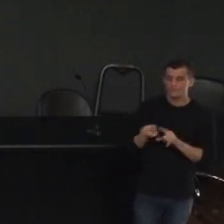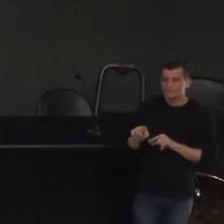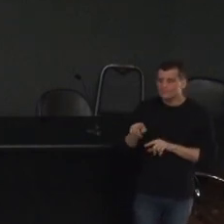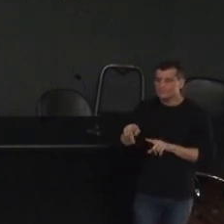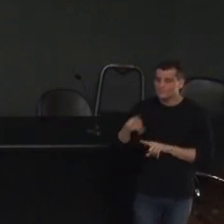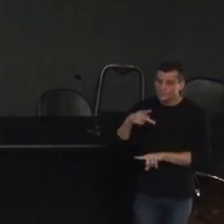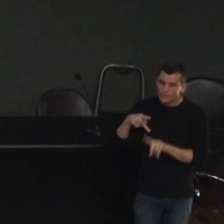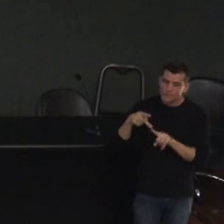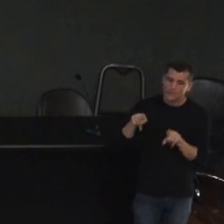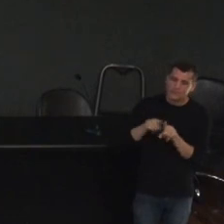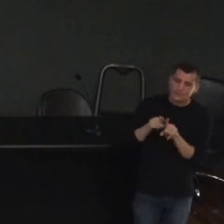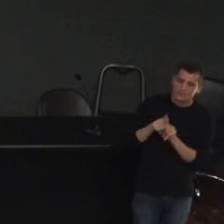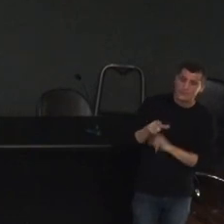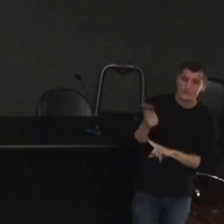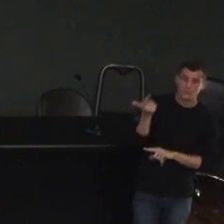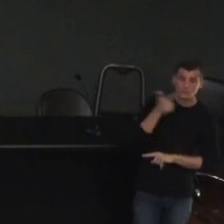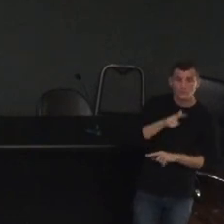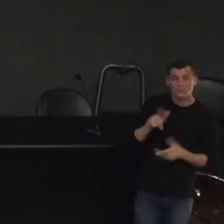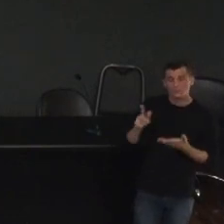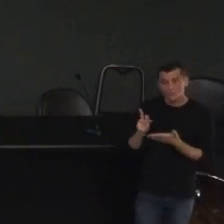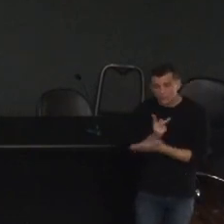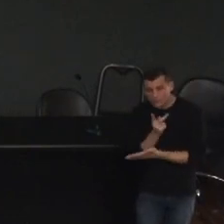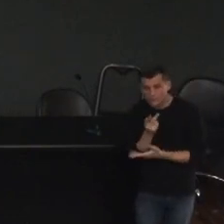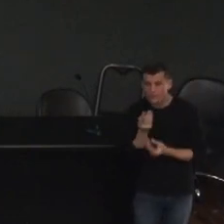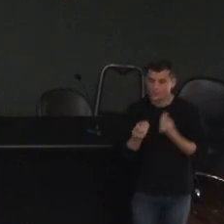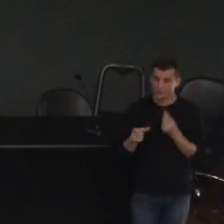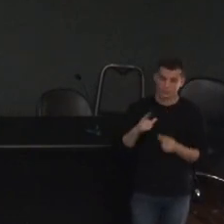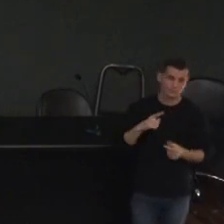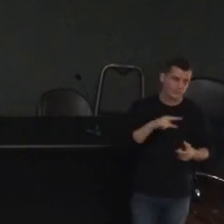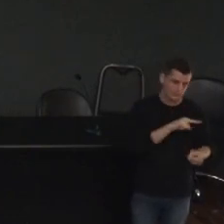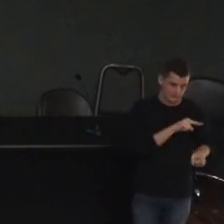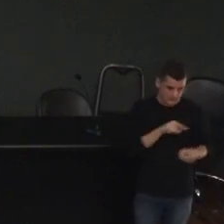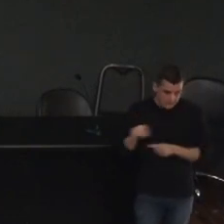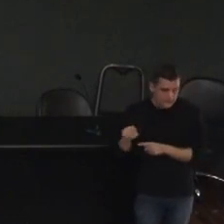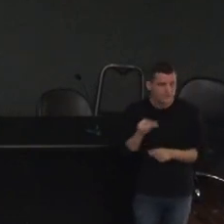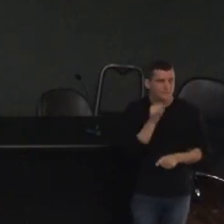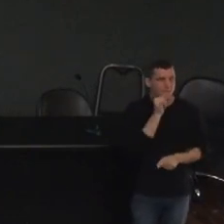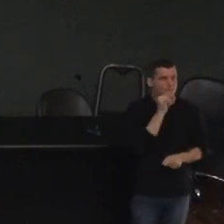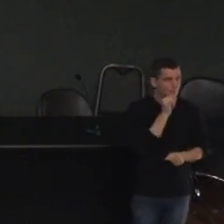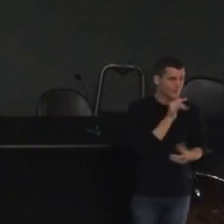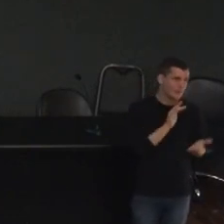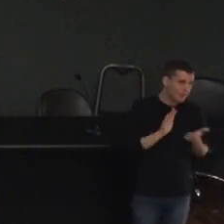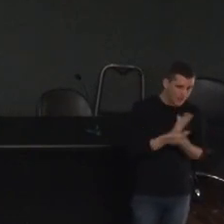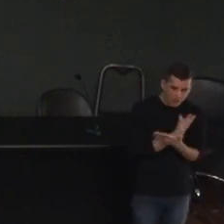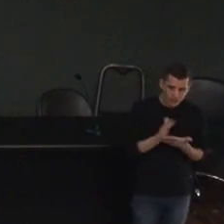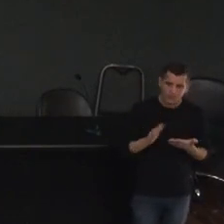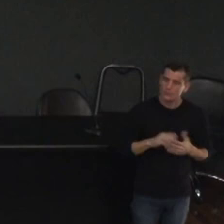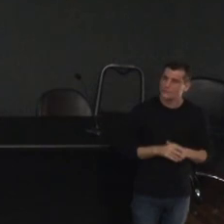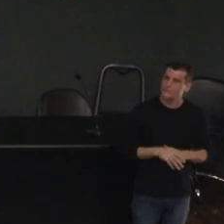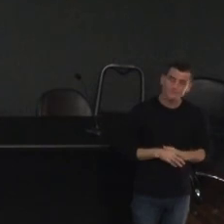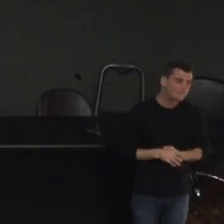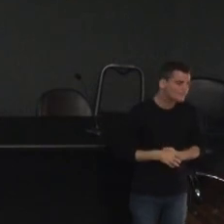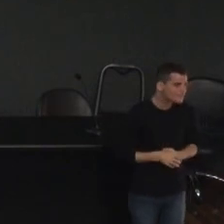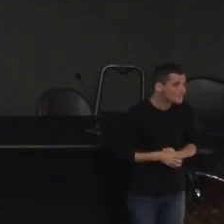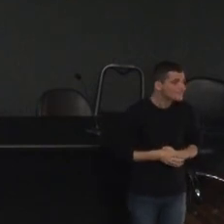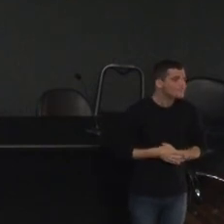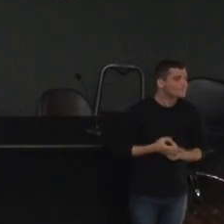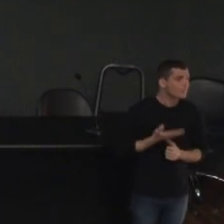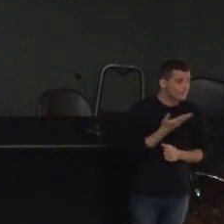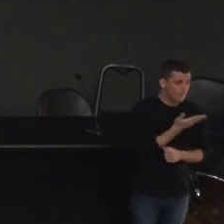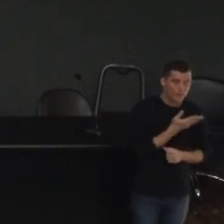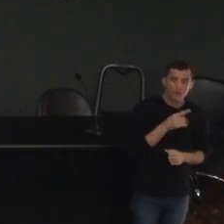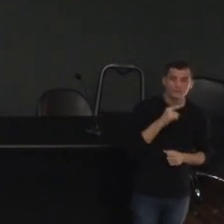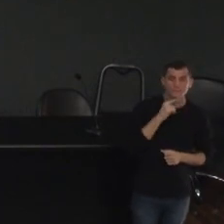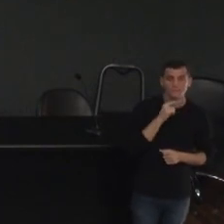então aqui alguns só alguns documentos para vocês terem é para vocês ficarem lá com isso guardado para vocês diga